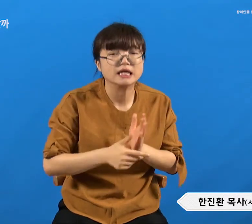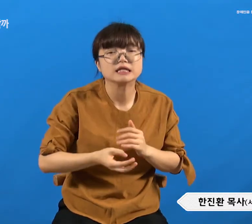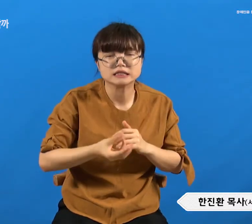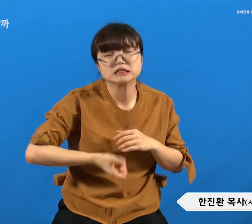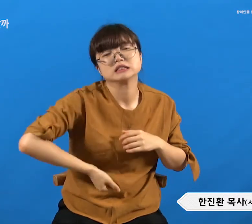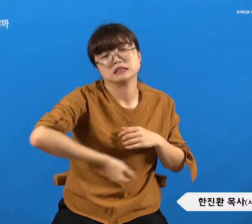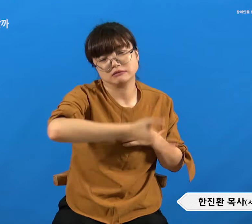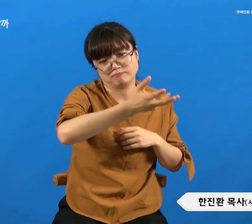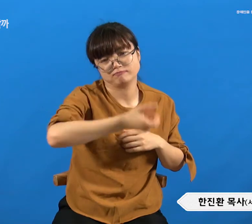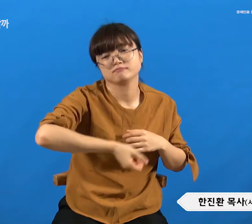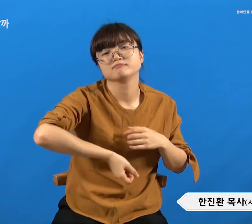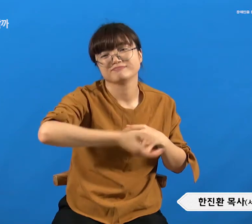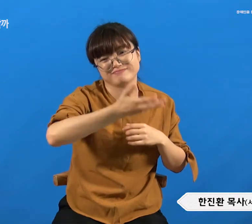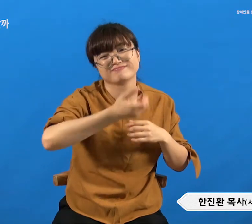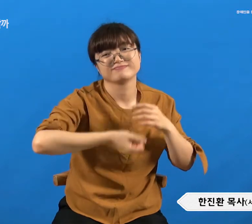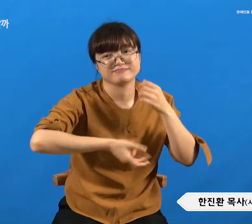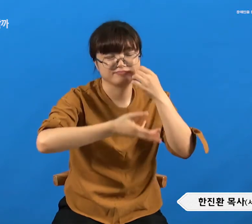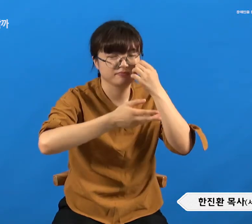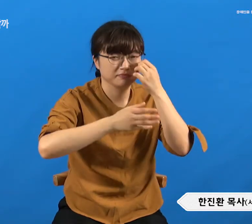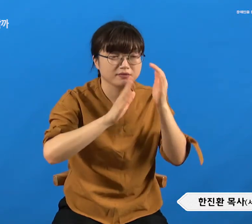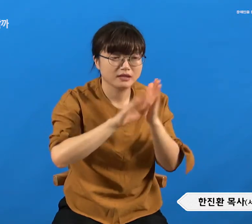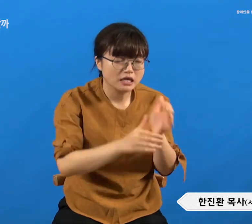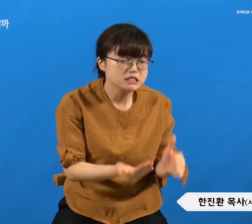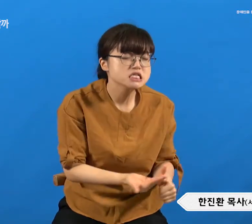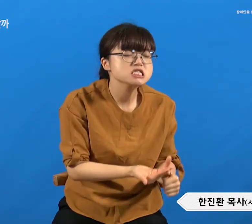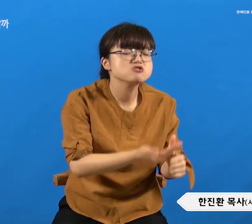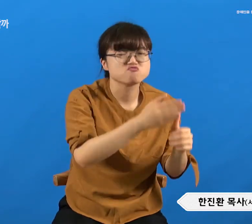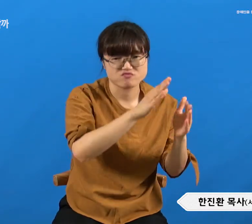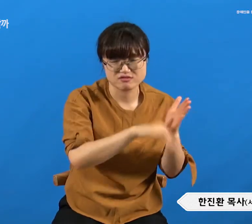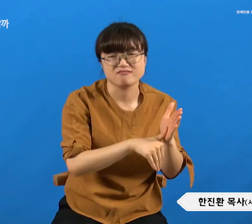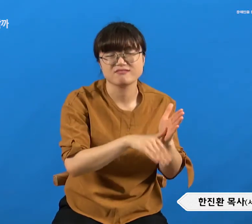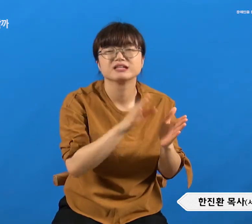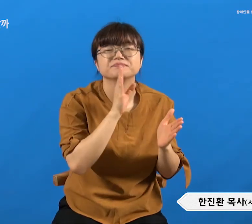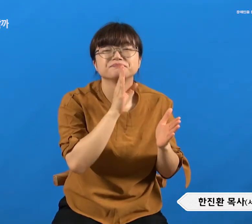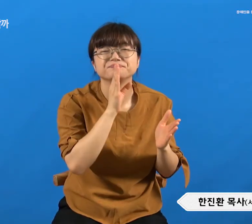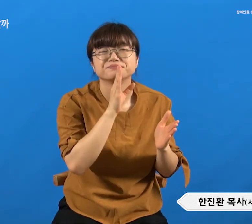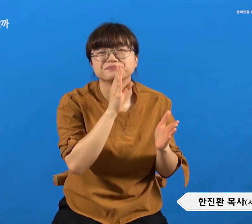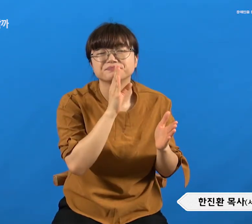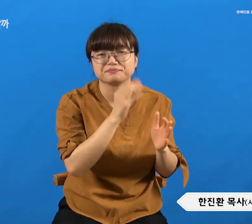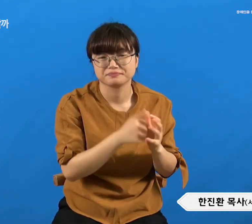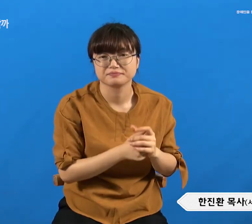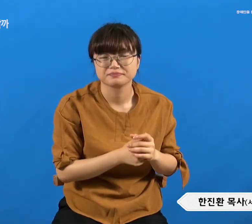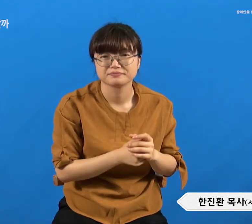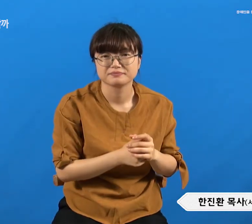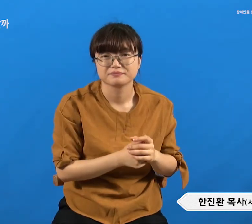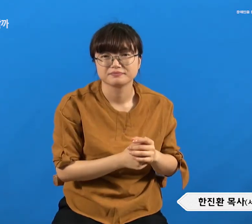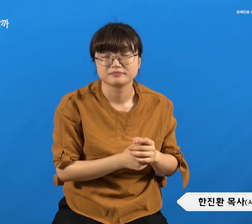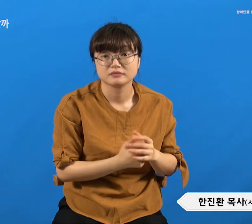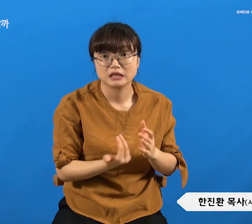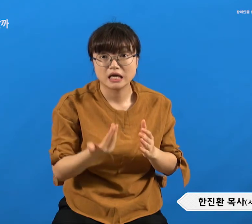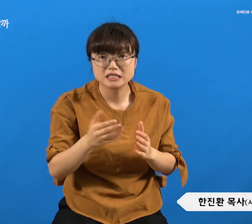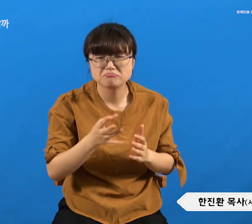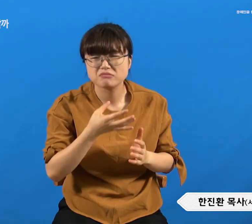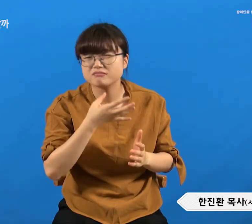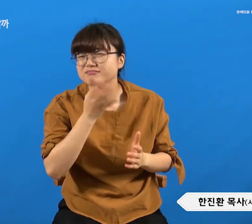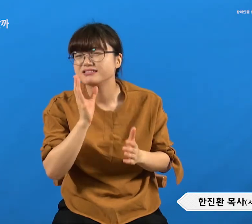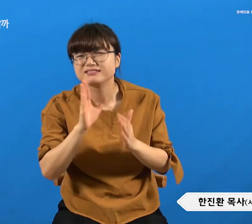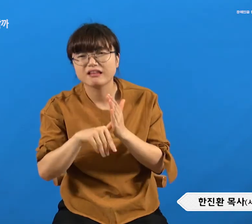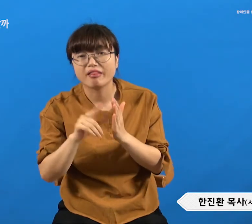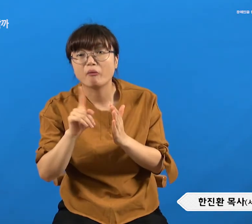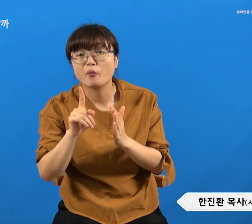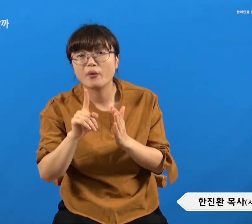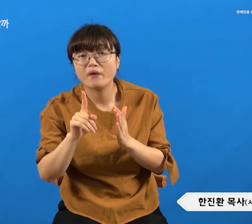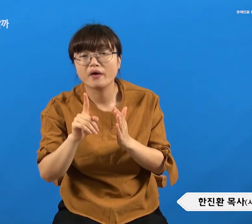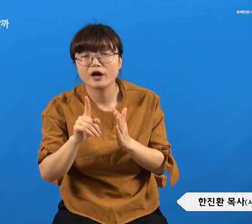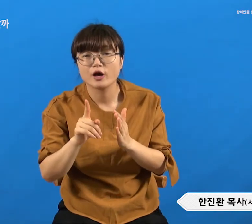때문에 그렇습니다. 씨를 뿌리고 또 키우는 파종의 시기이기 때문에 그렇습니다. 그러나